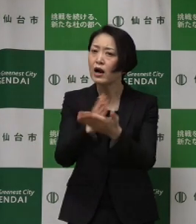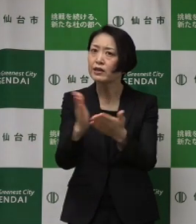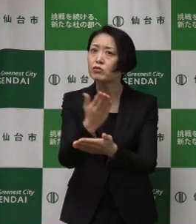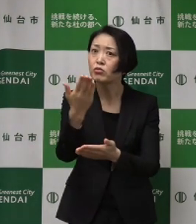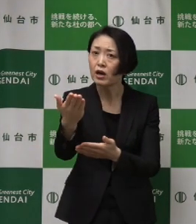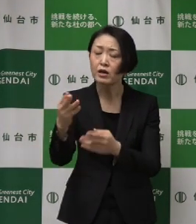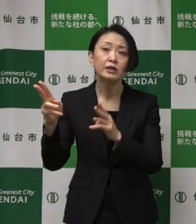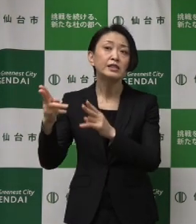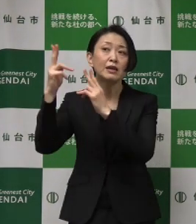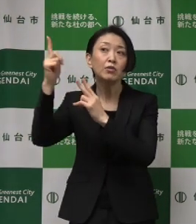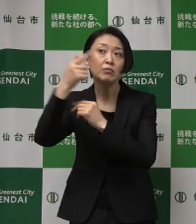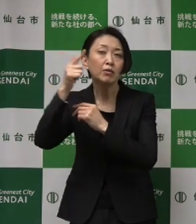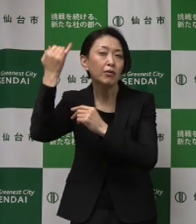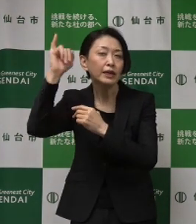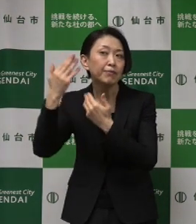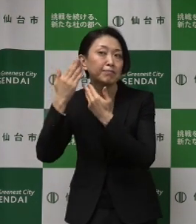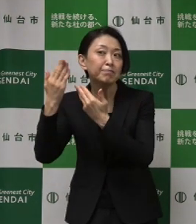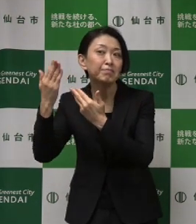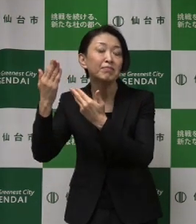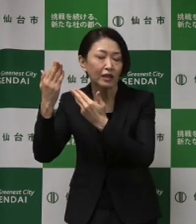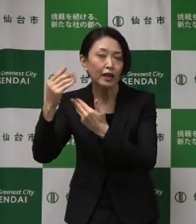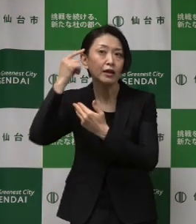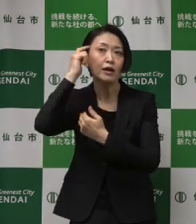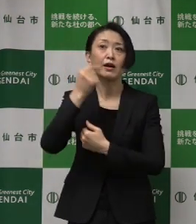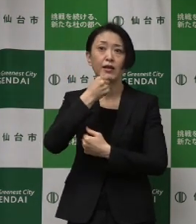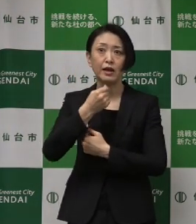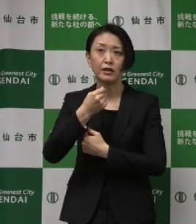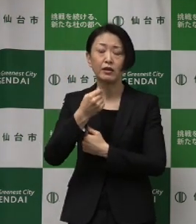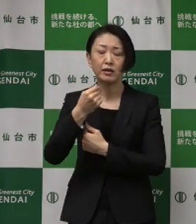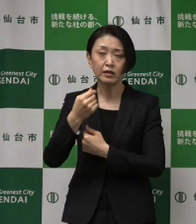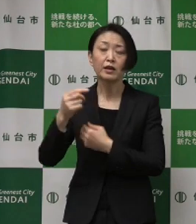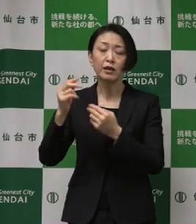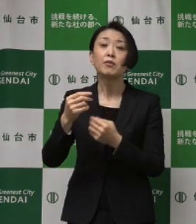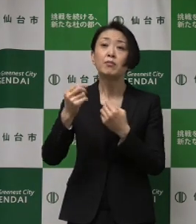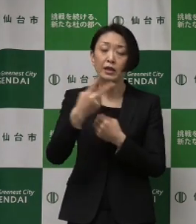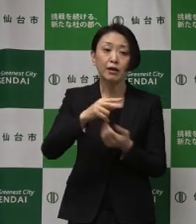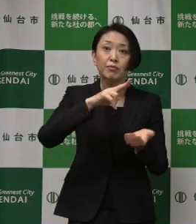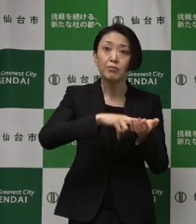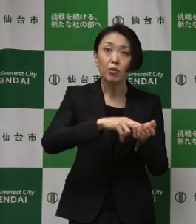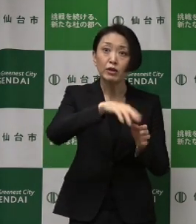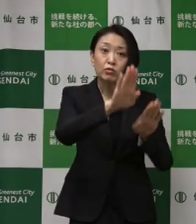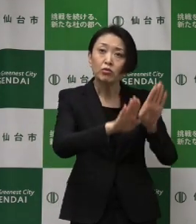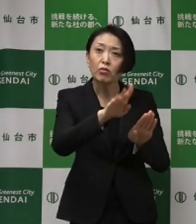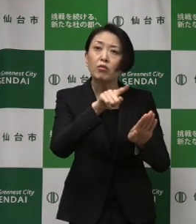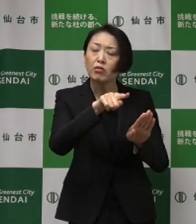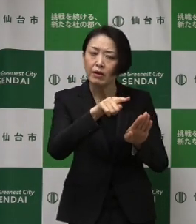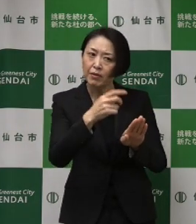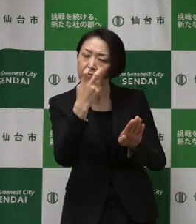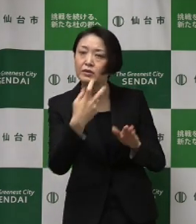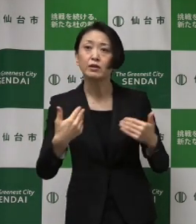ご意見もですね、やはりいろいろ聞いた上で、また医療現場の状況も伺った上で判断していかなくちゃいけないと思います